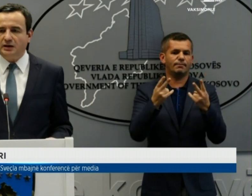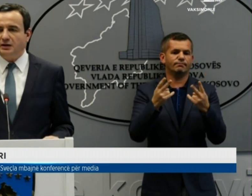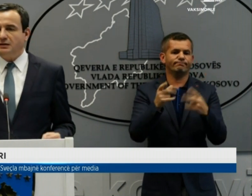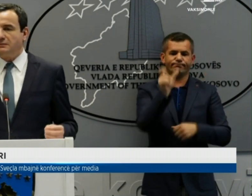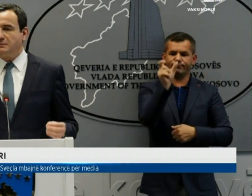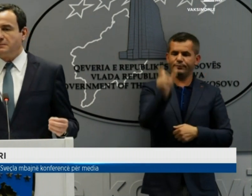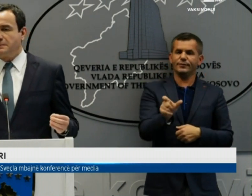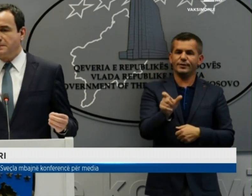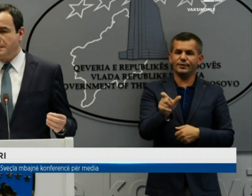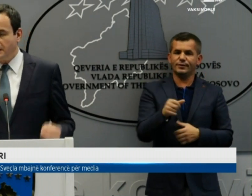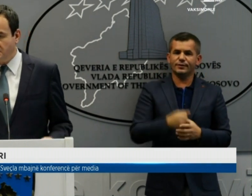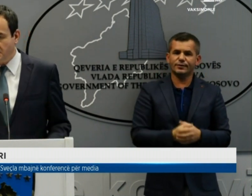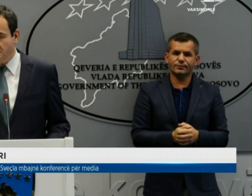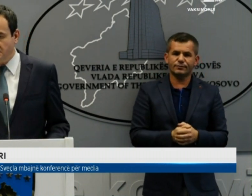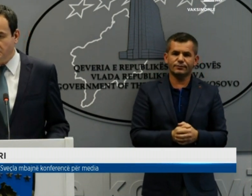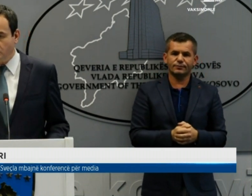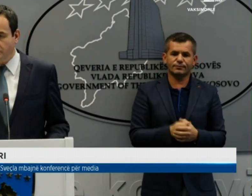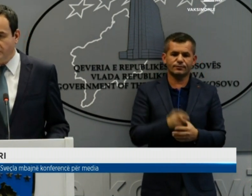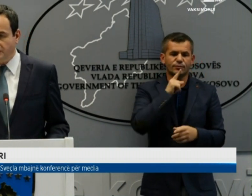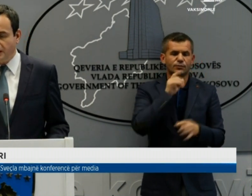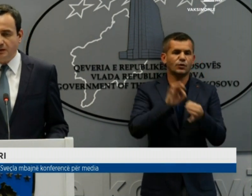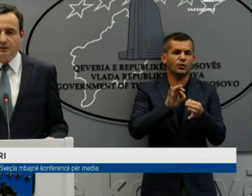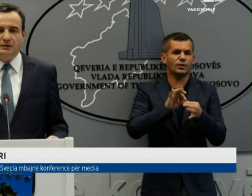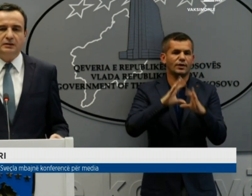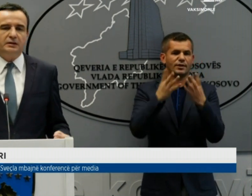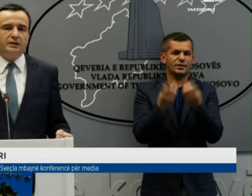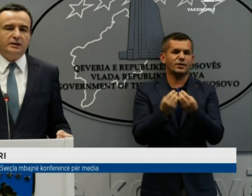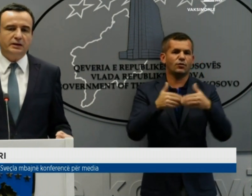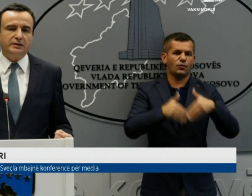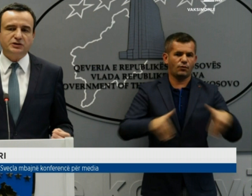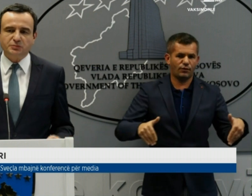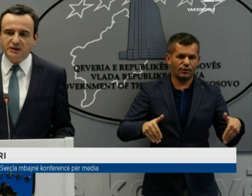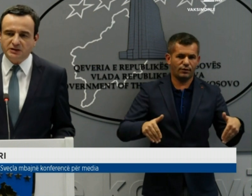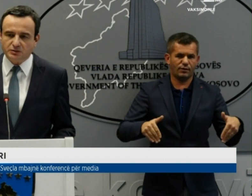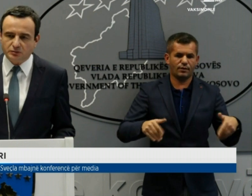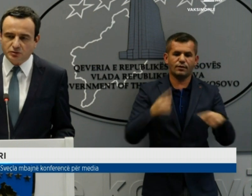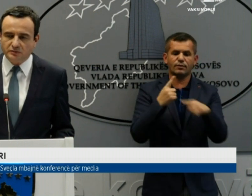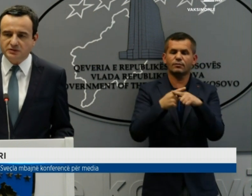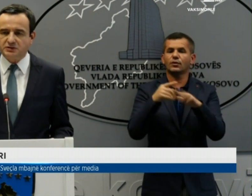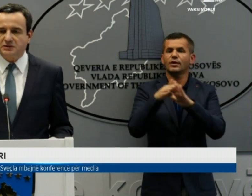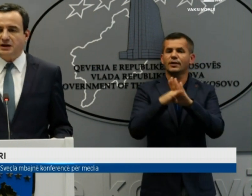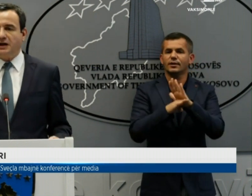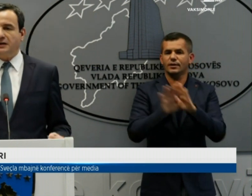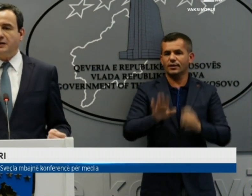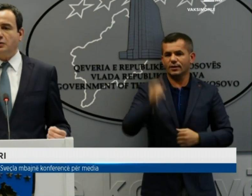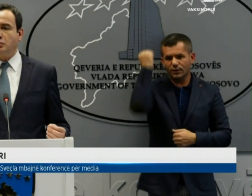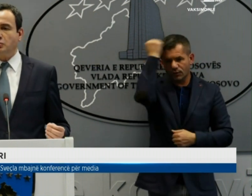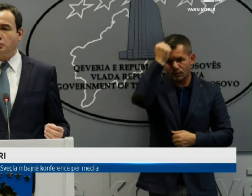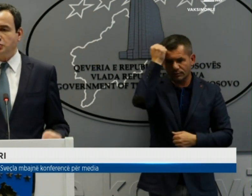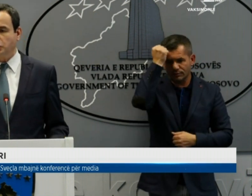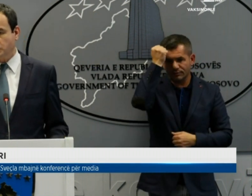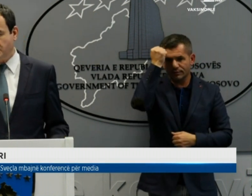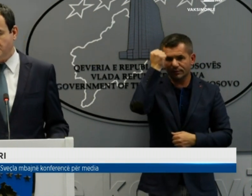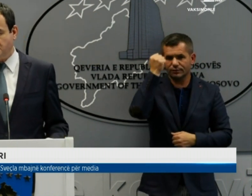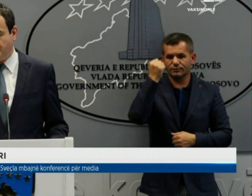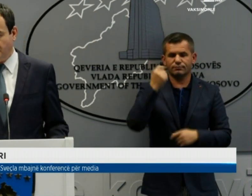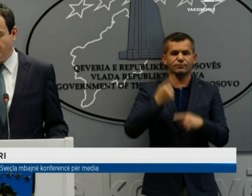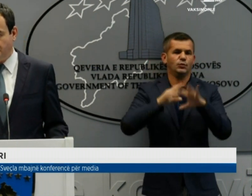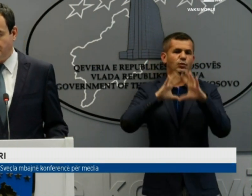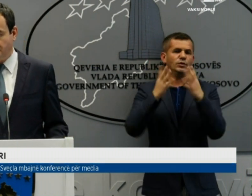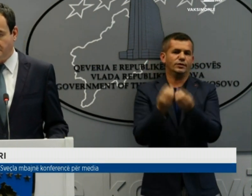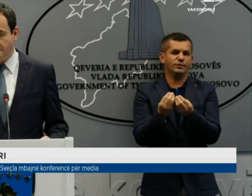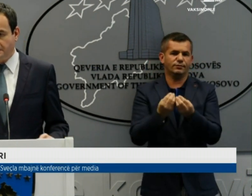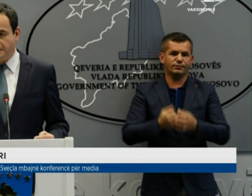i integritetit të kufive, i ligjshmërisë së Kosovës edhe i kushtetueshmërisë